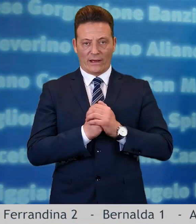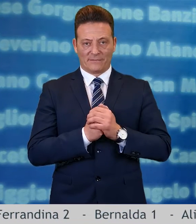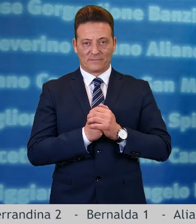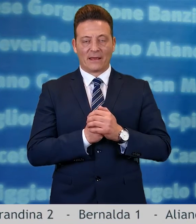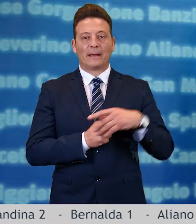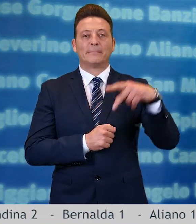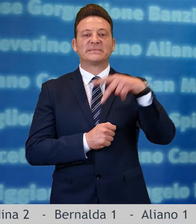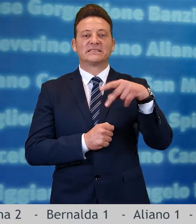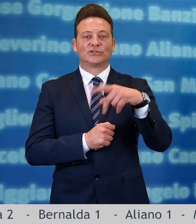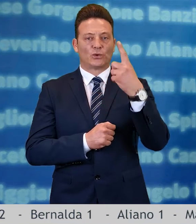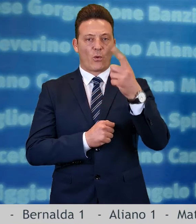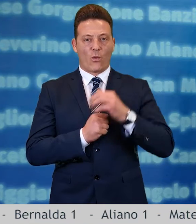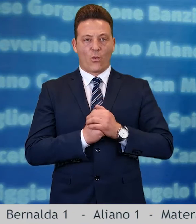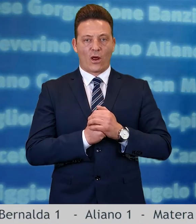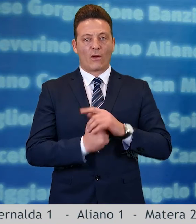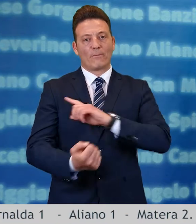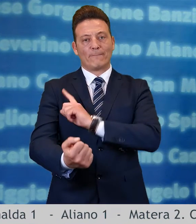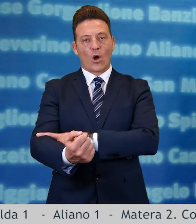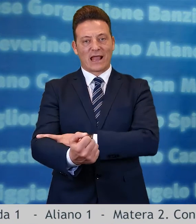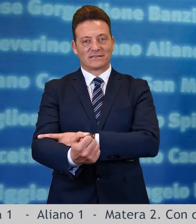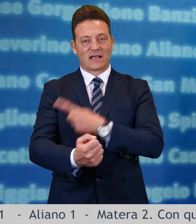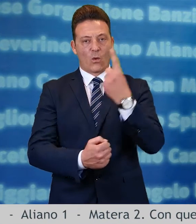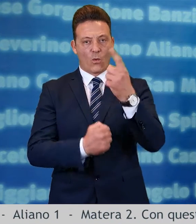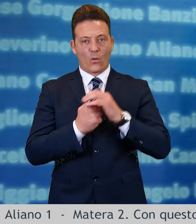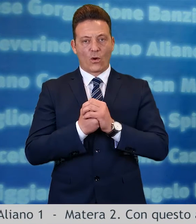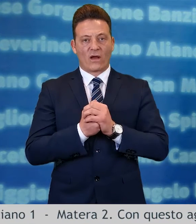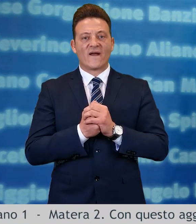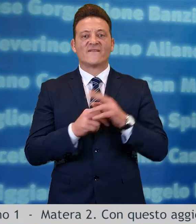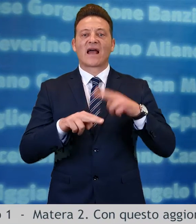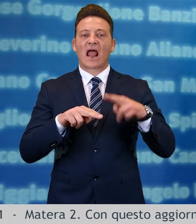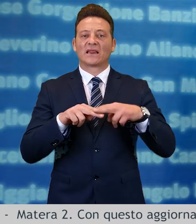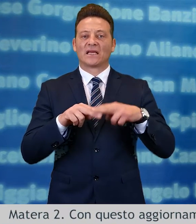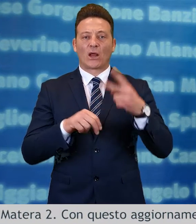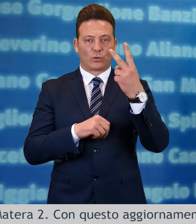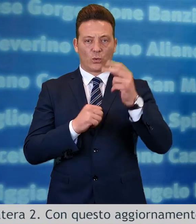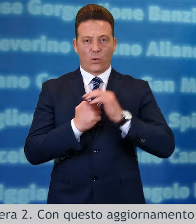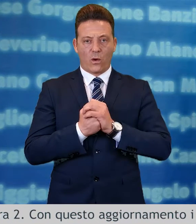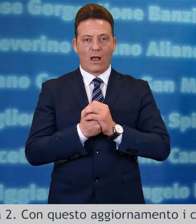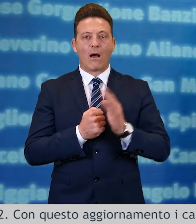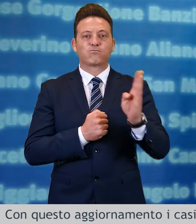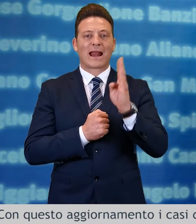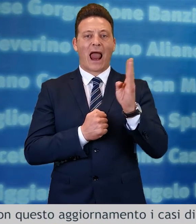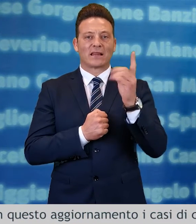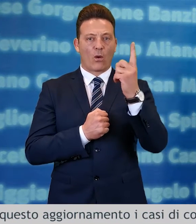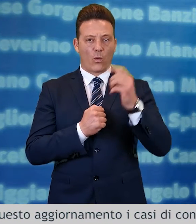pisticci 1 potenza 1 ferrandina 2 bernalda 1